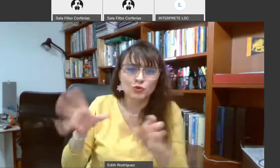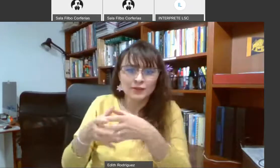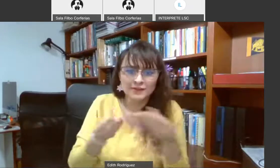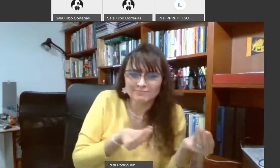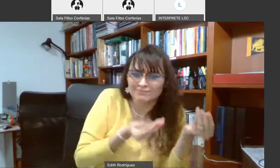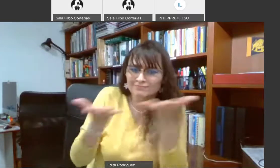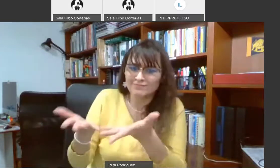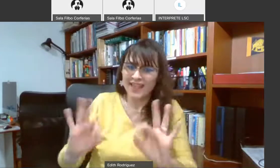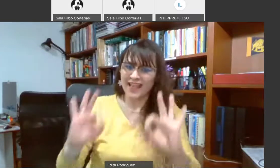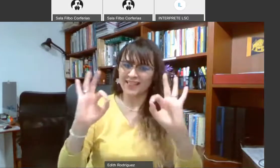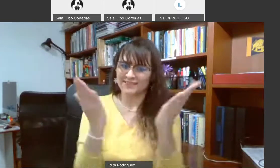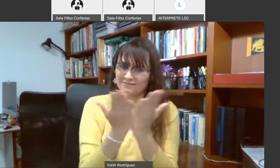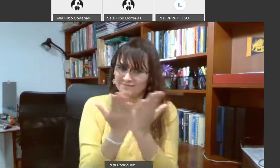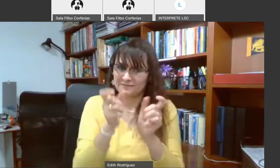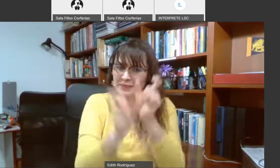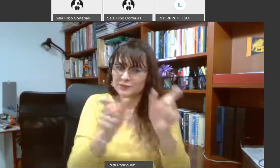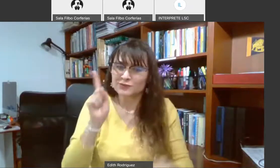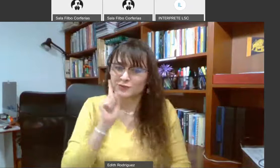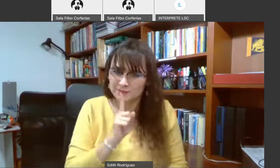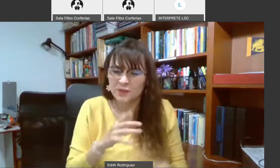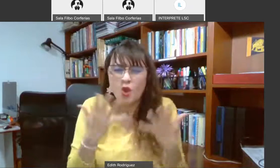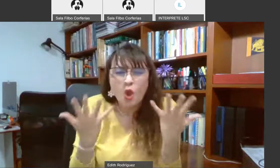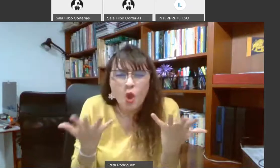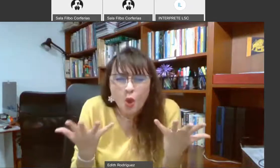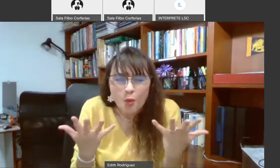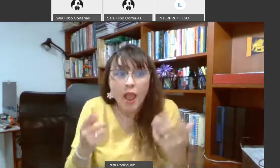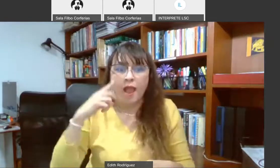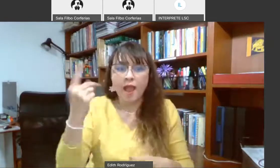trabajan en pro de la comunidad sorda.